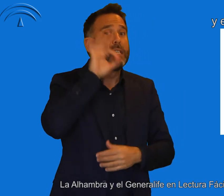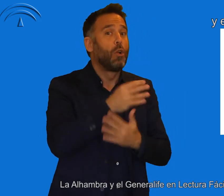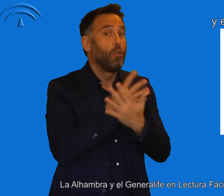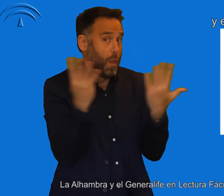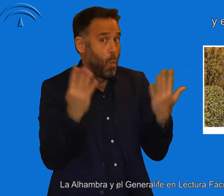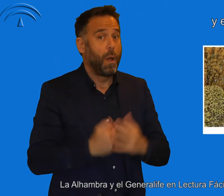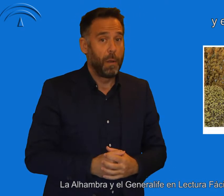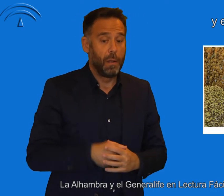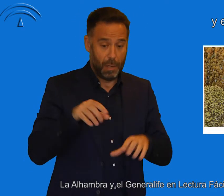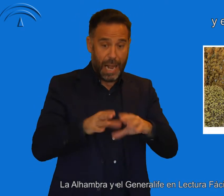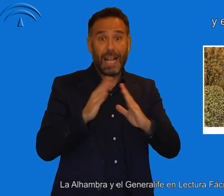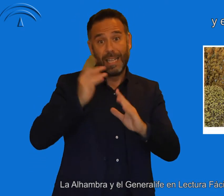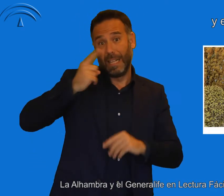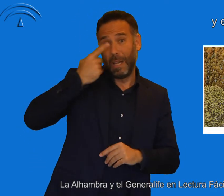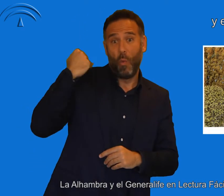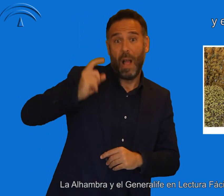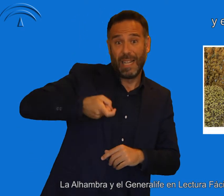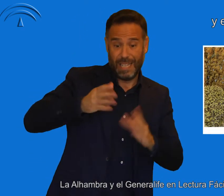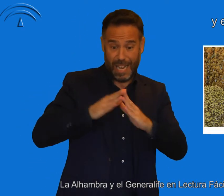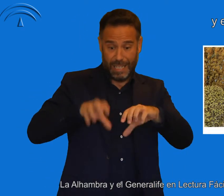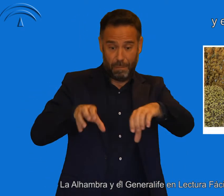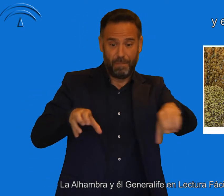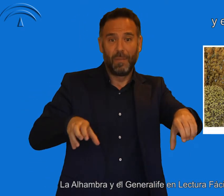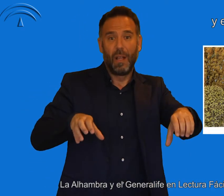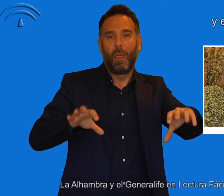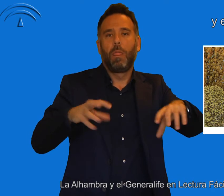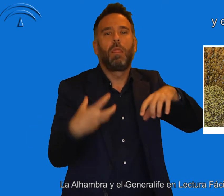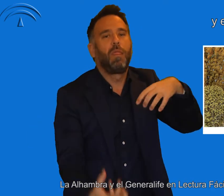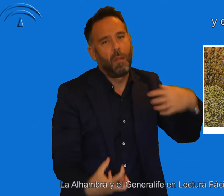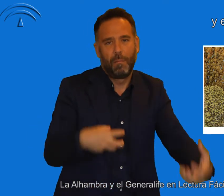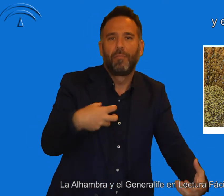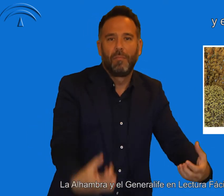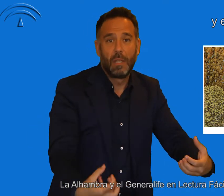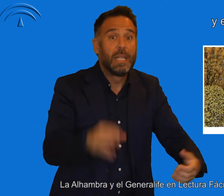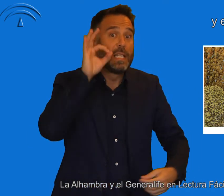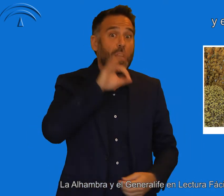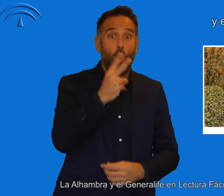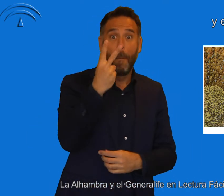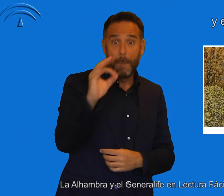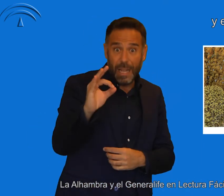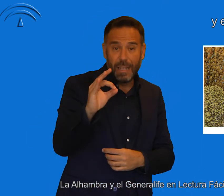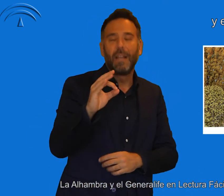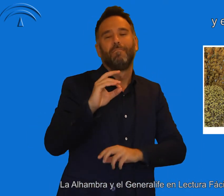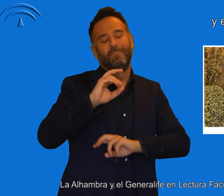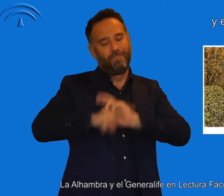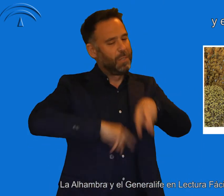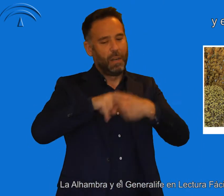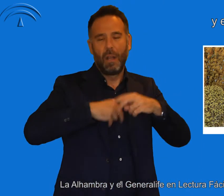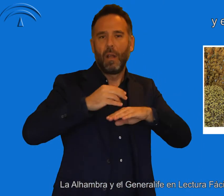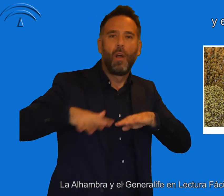XIX. Gran parte de aquellas edificaciones quedaron en ruinas. En el siglo XX hicieron unos jardines sobre